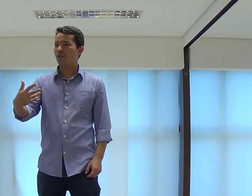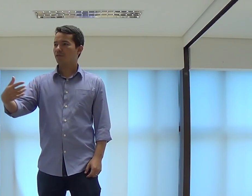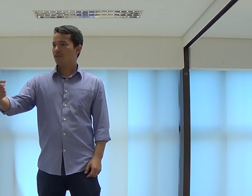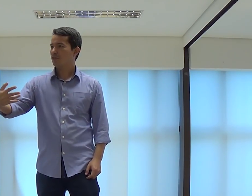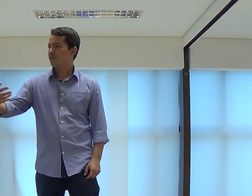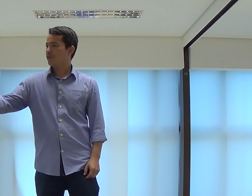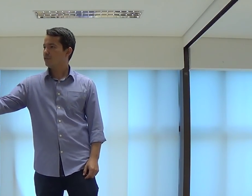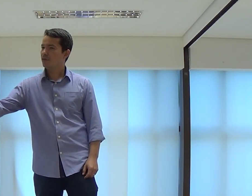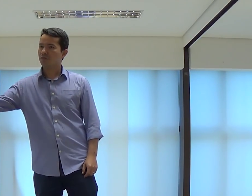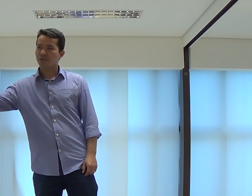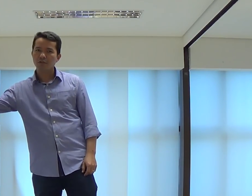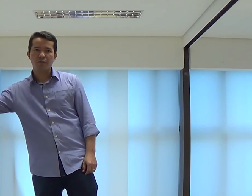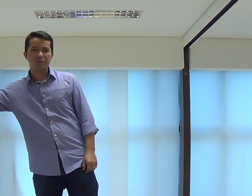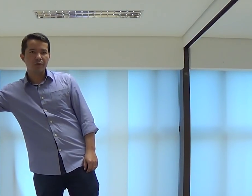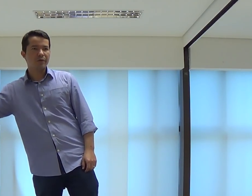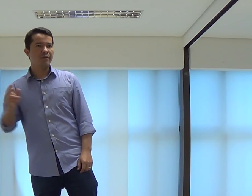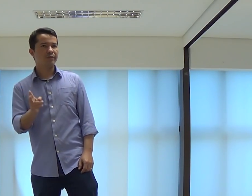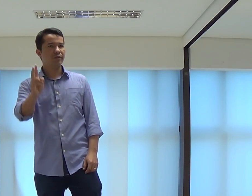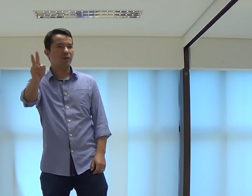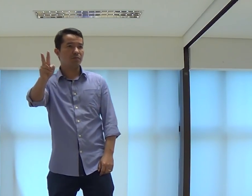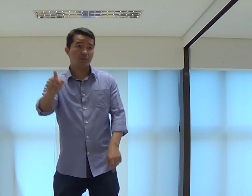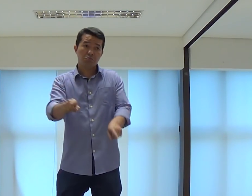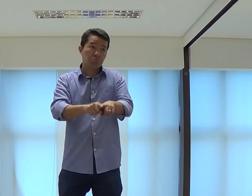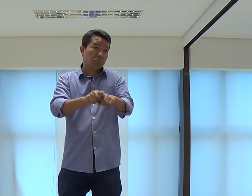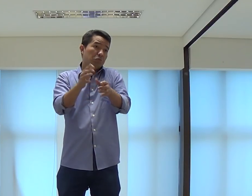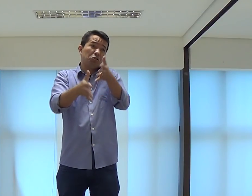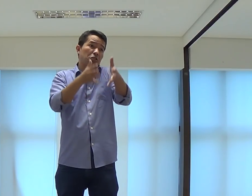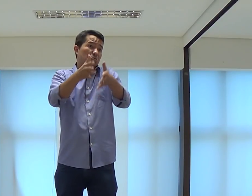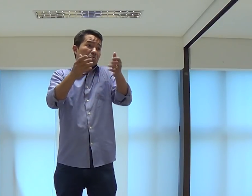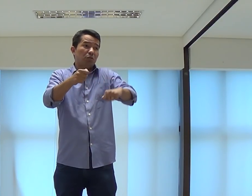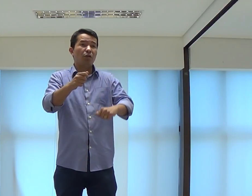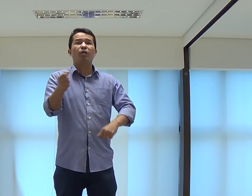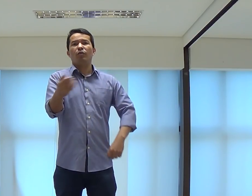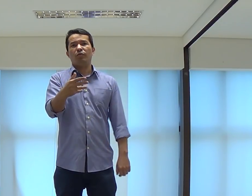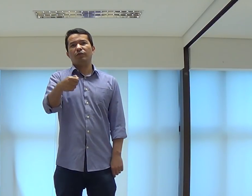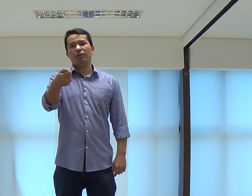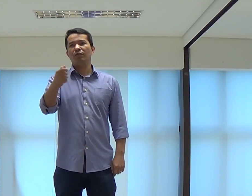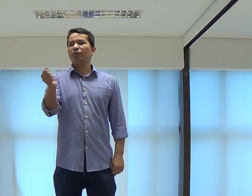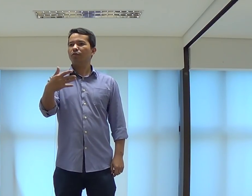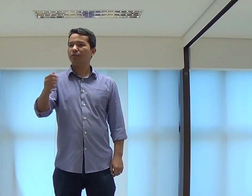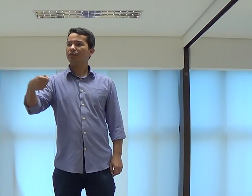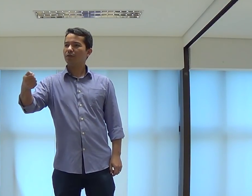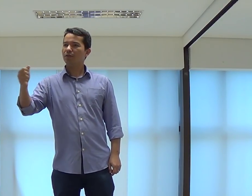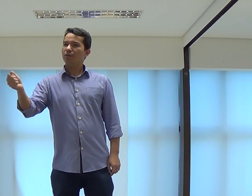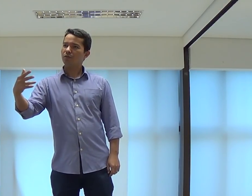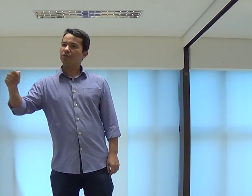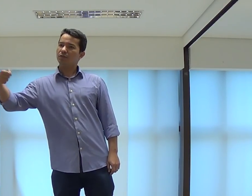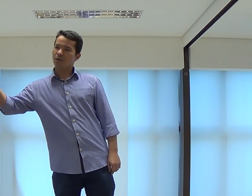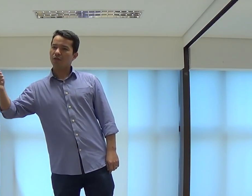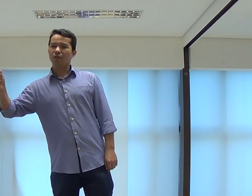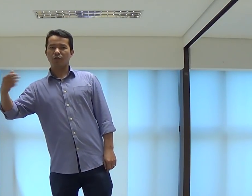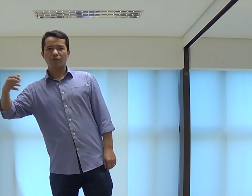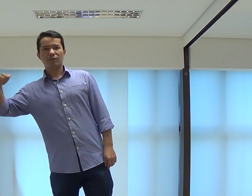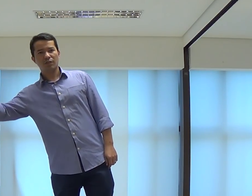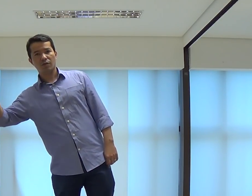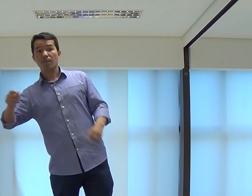no português. Sempre palavras novas e novas e novas e novas. Né? Em livros também precisa isso, né? Sinais novos, novos, novos,